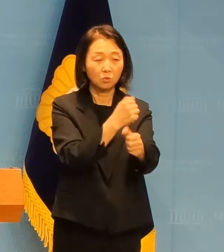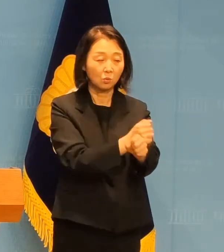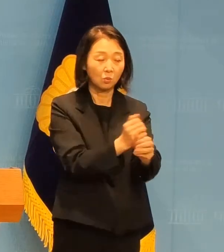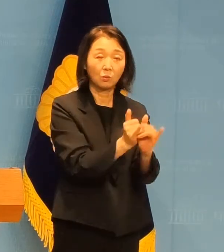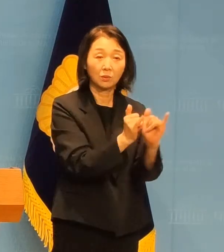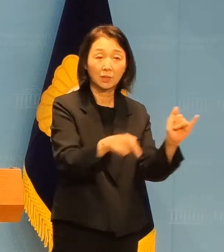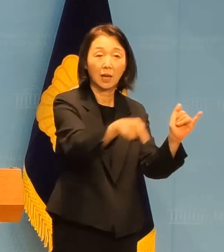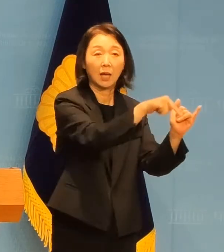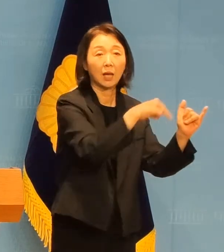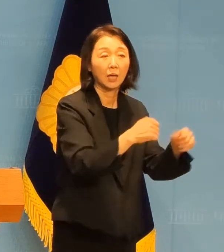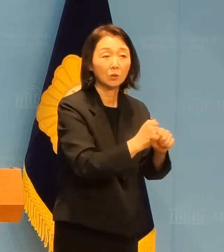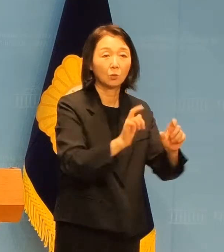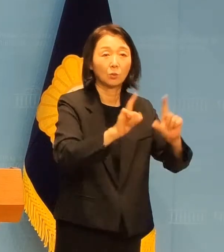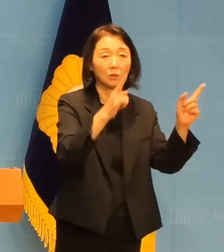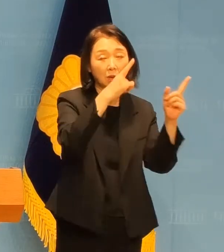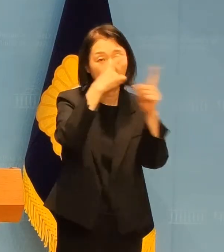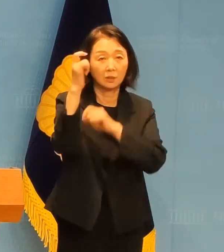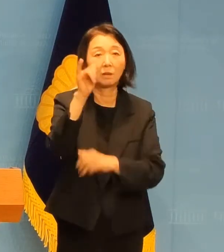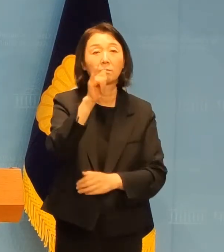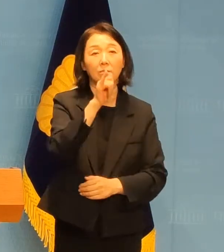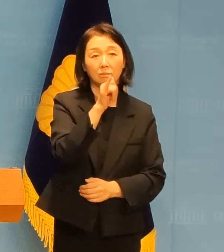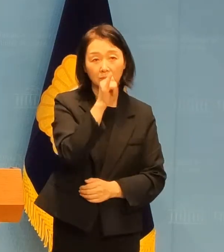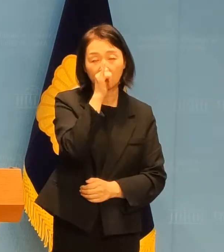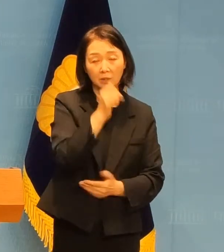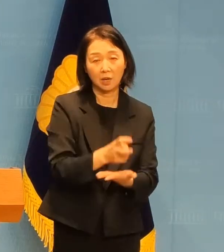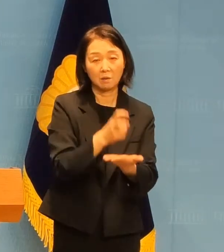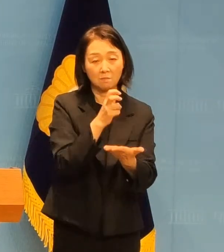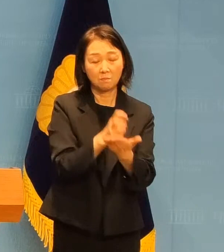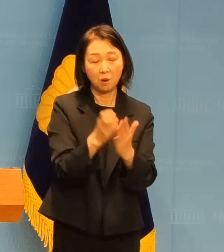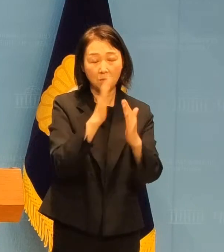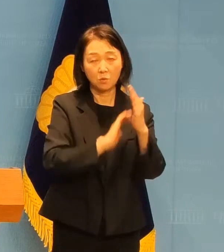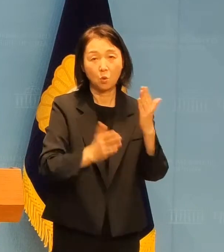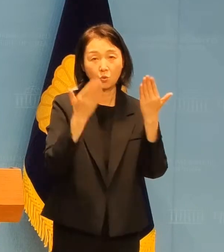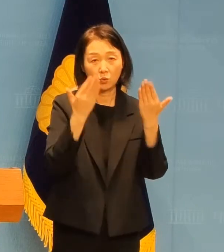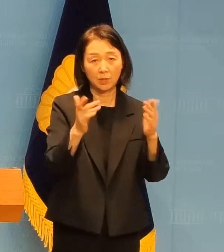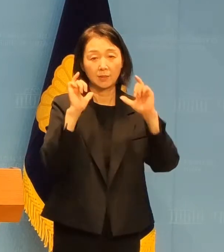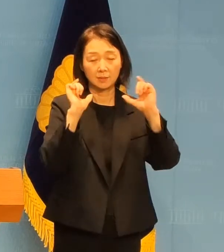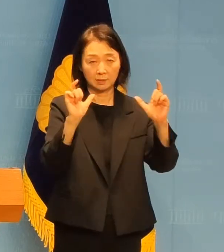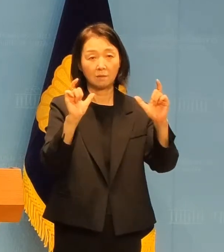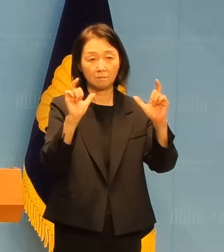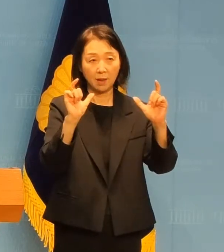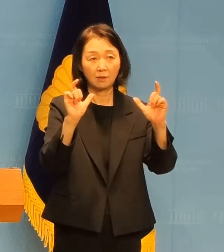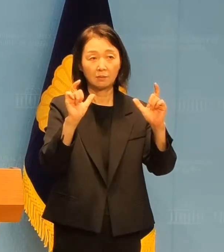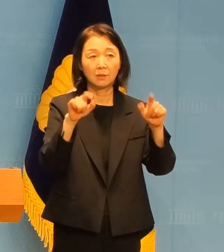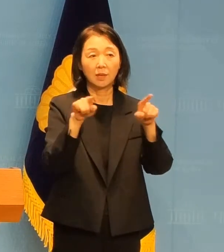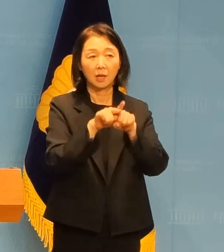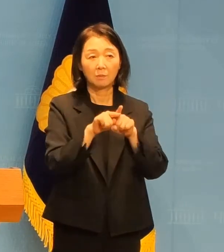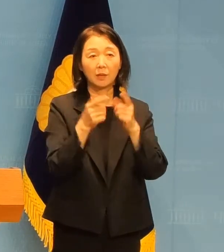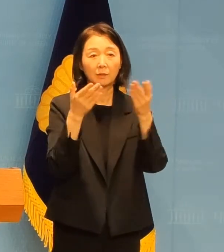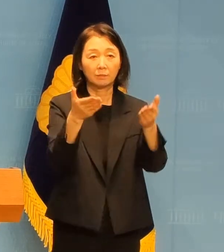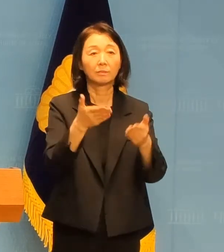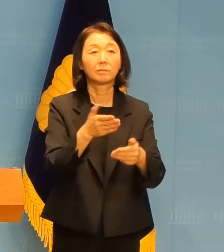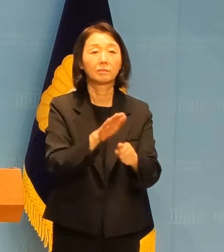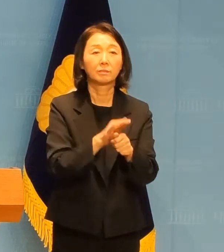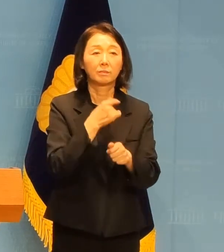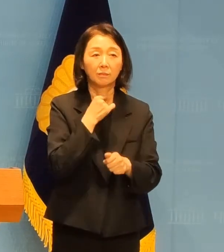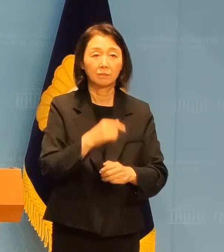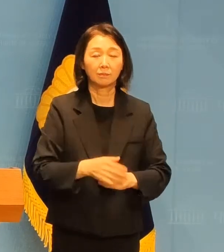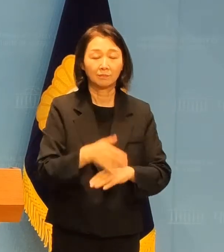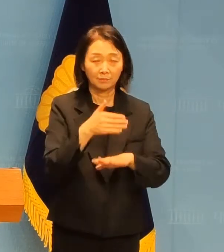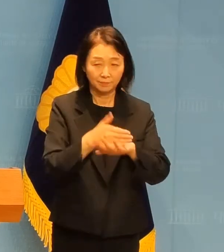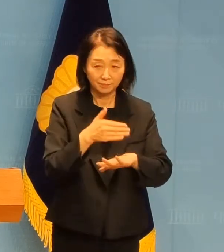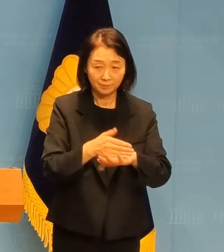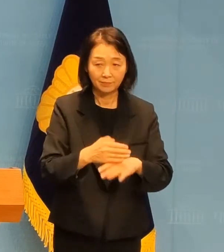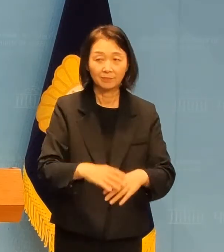노동자들이 노동절을 기념할 수 있도록 법정 공휴일 지정까지 힘있게 추진해 나가겠습니다.